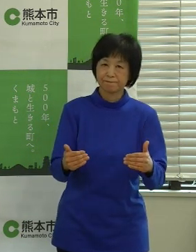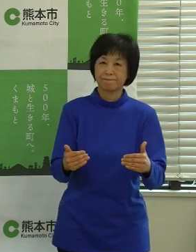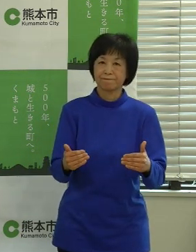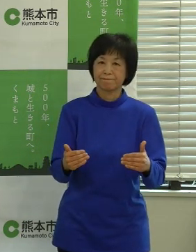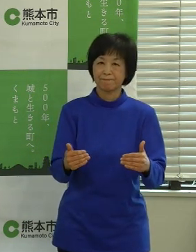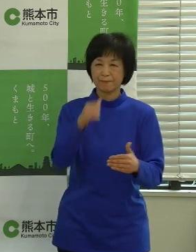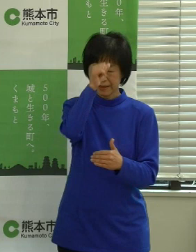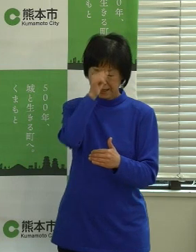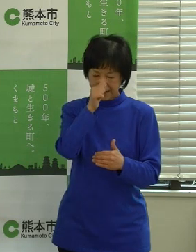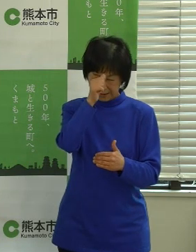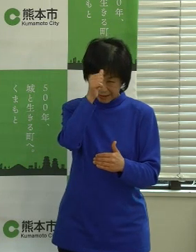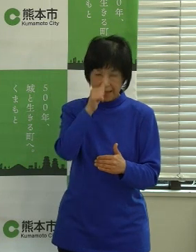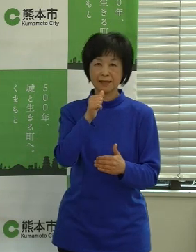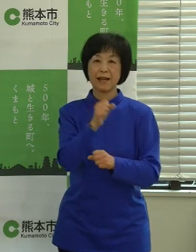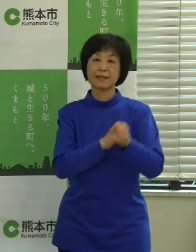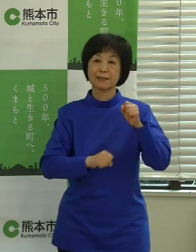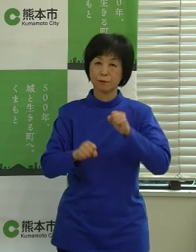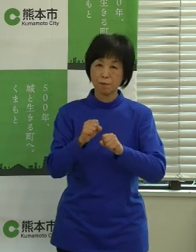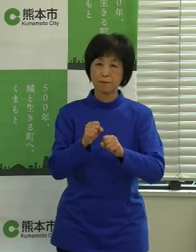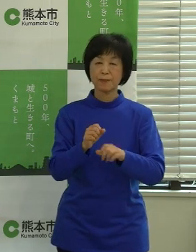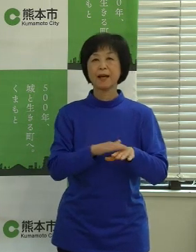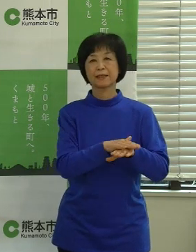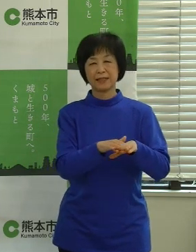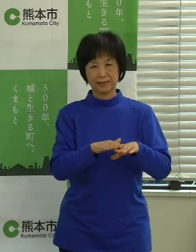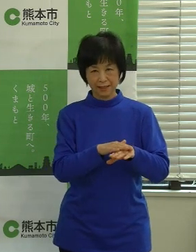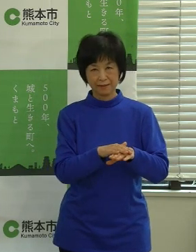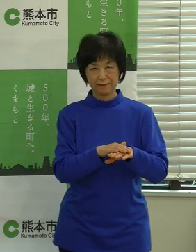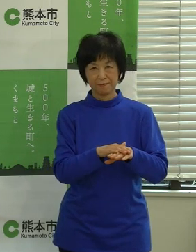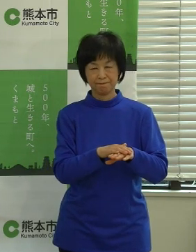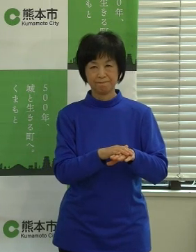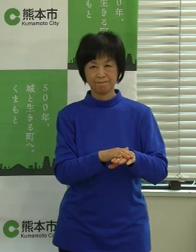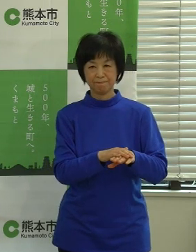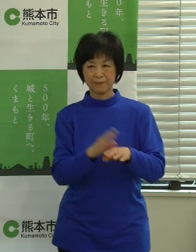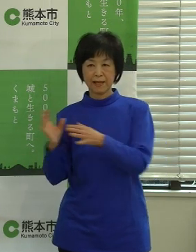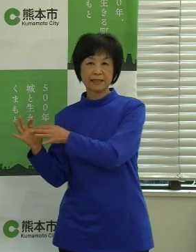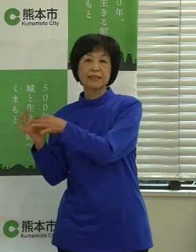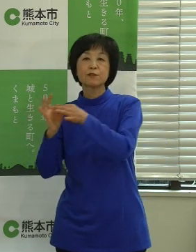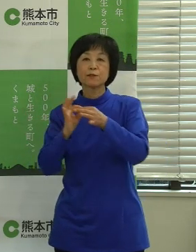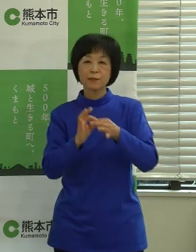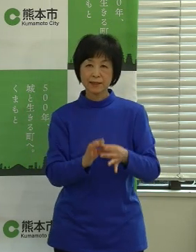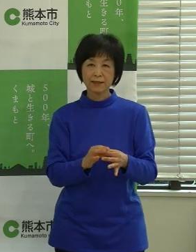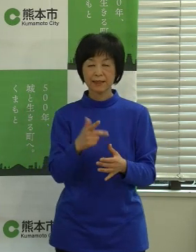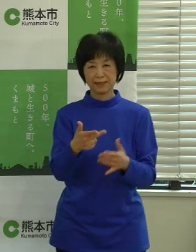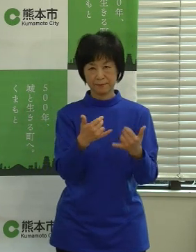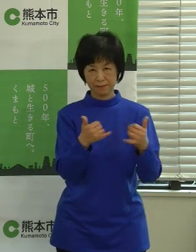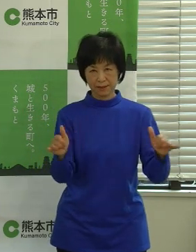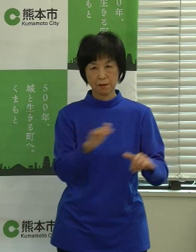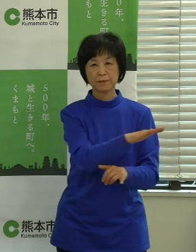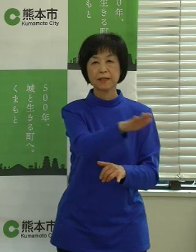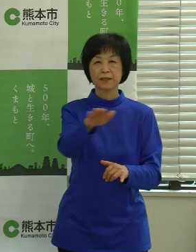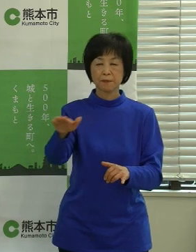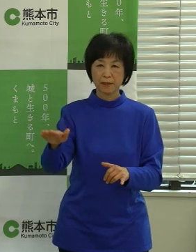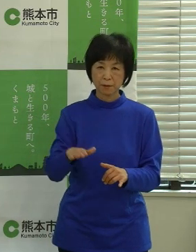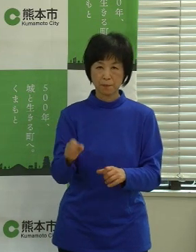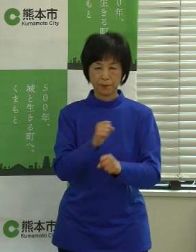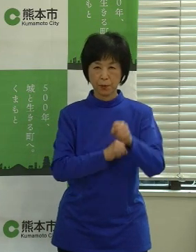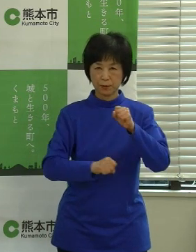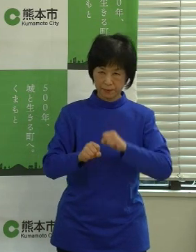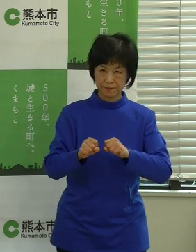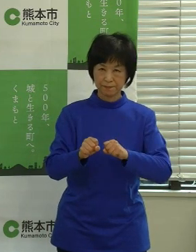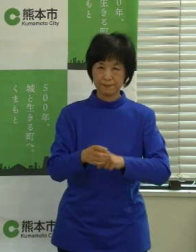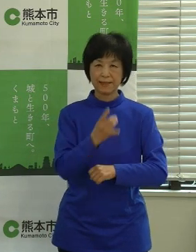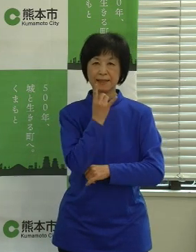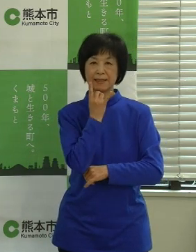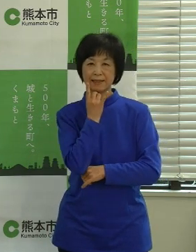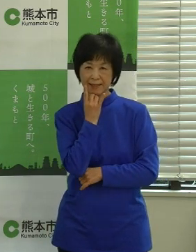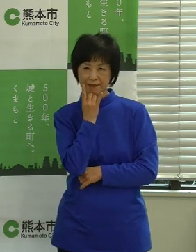ので、まあ、引き続き市民の皆さんのですね、そういった取り組みにですね、期待とですね、そして、まあ、我々